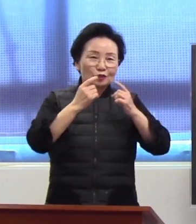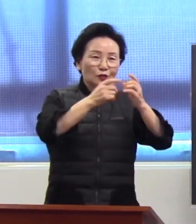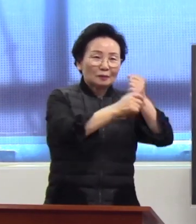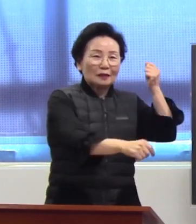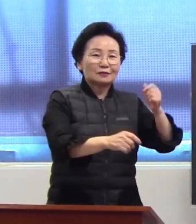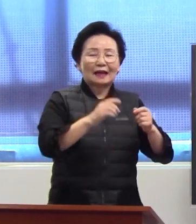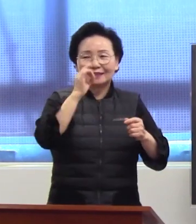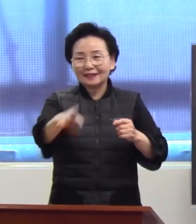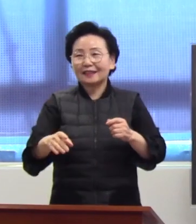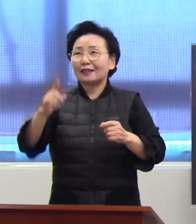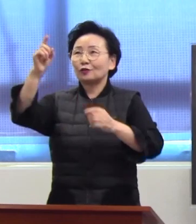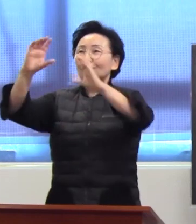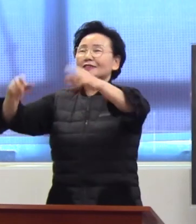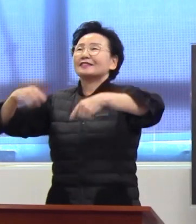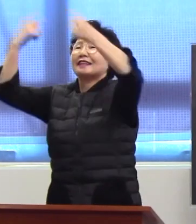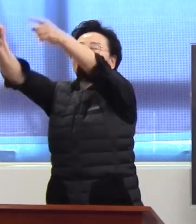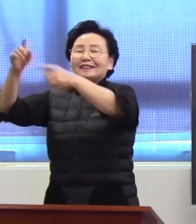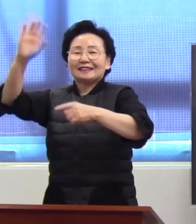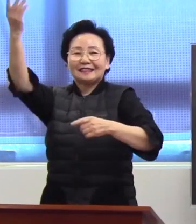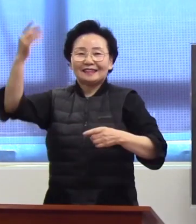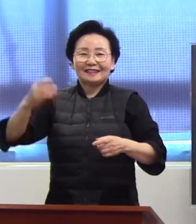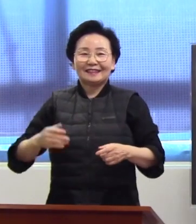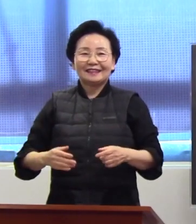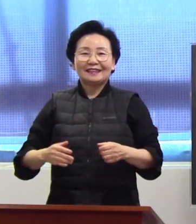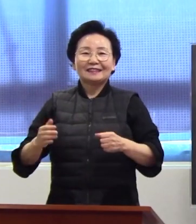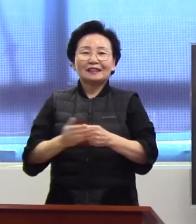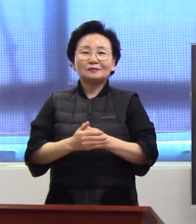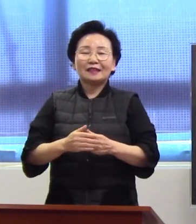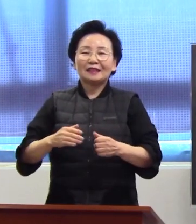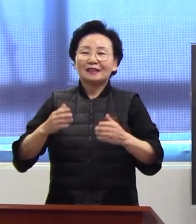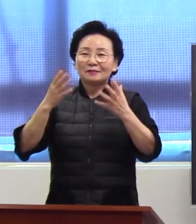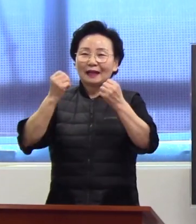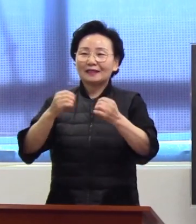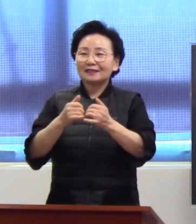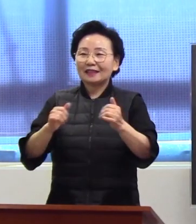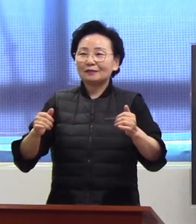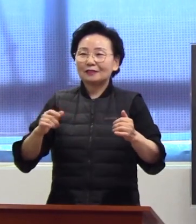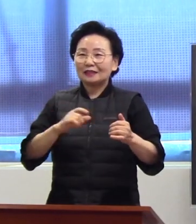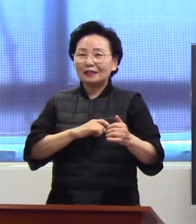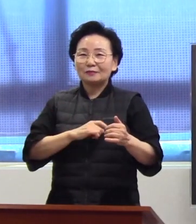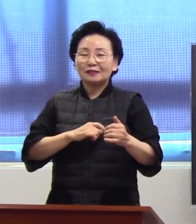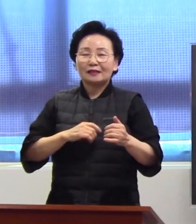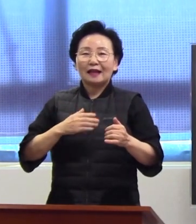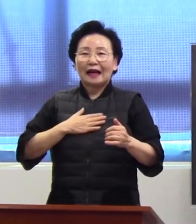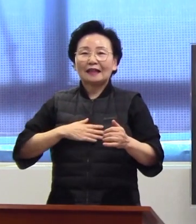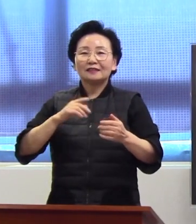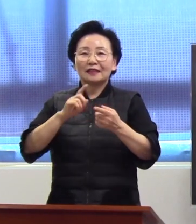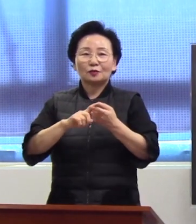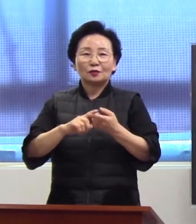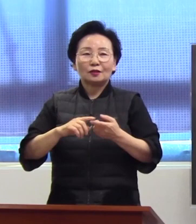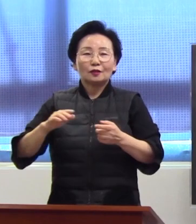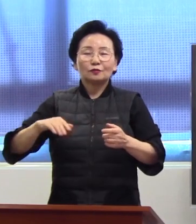지옥에 빠지면 안 되잖아. 천국 들어가야 되지. 때문에 많은 사람들 이름을 아는 대로,